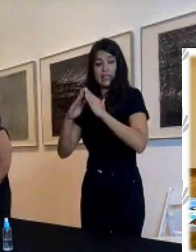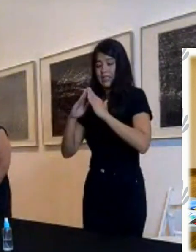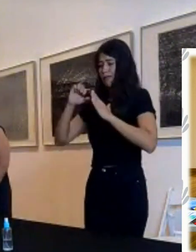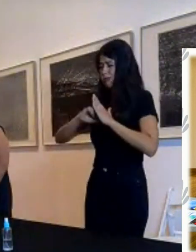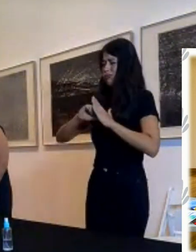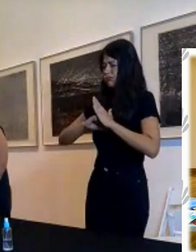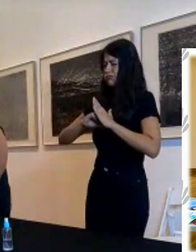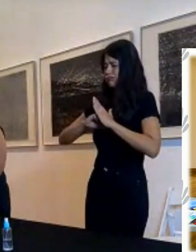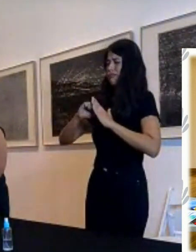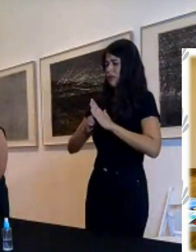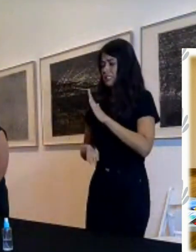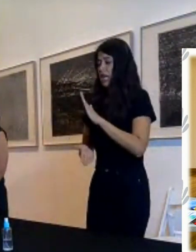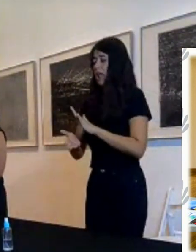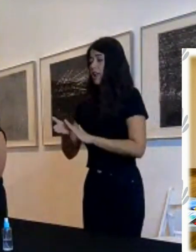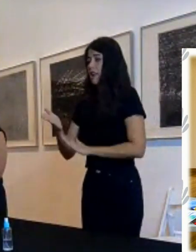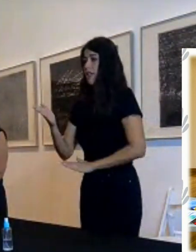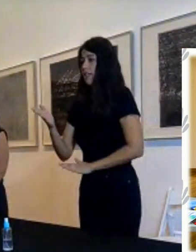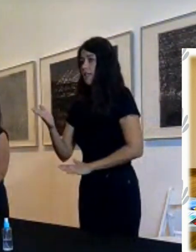fue volver, pero así